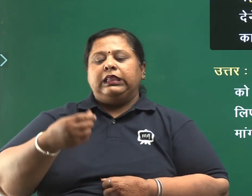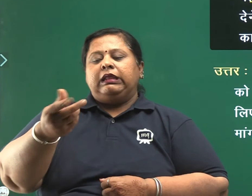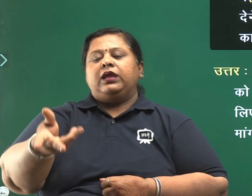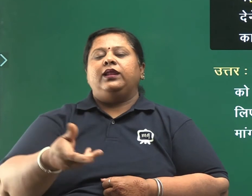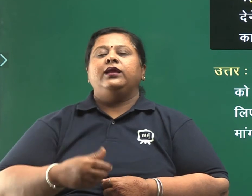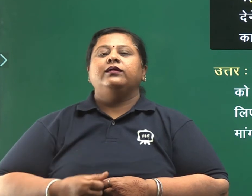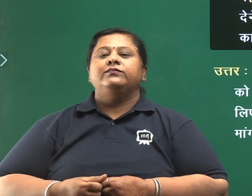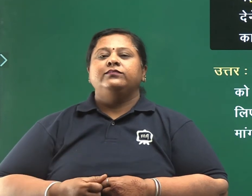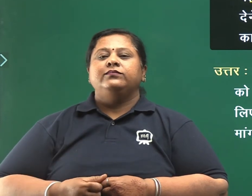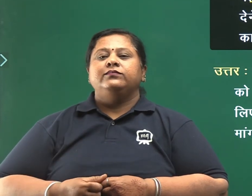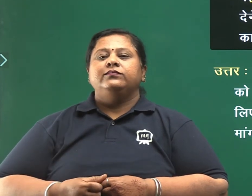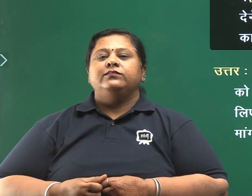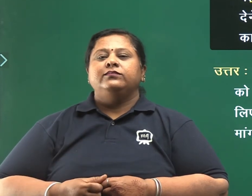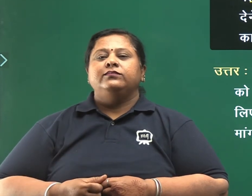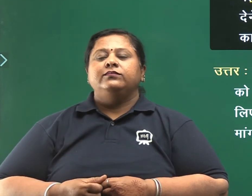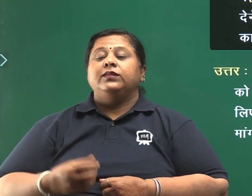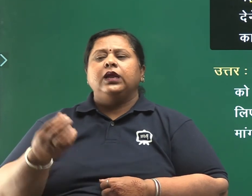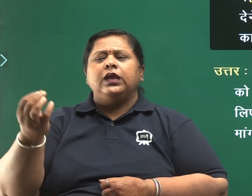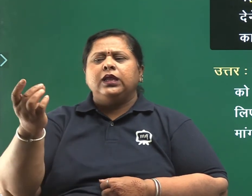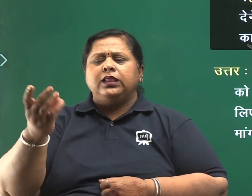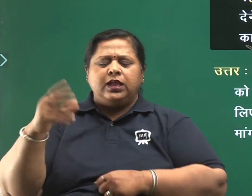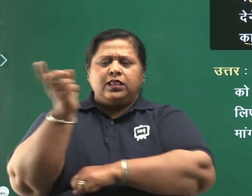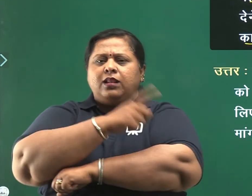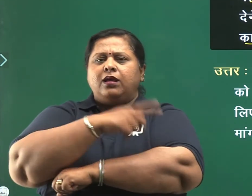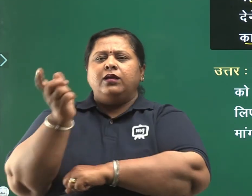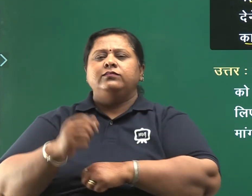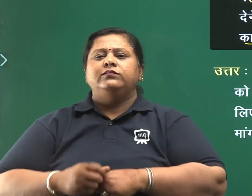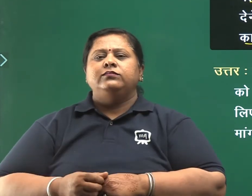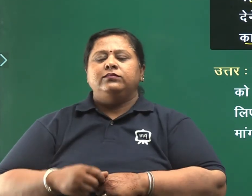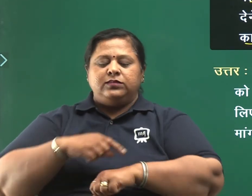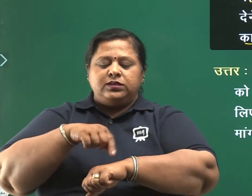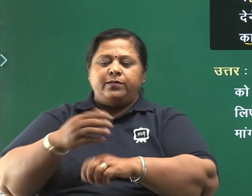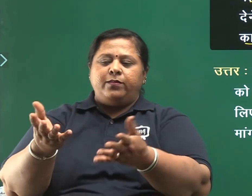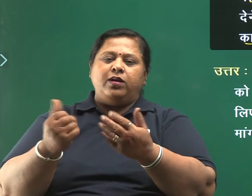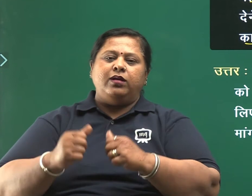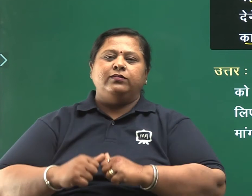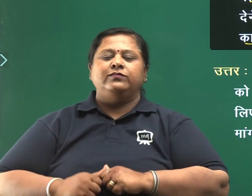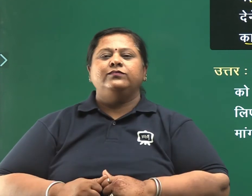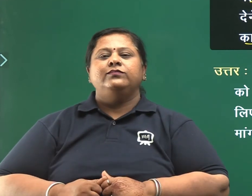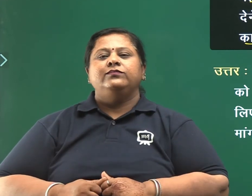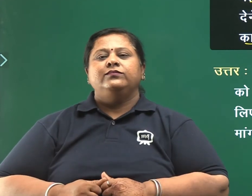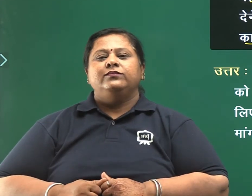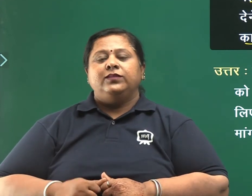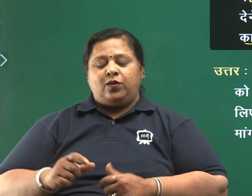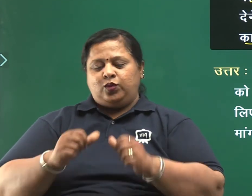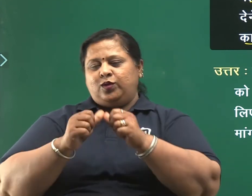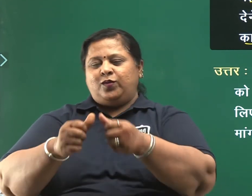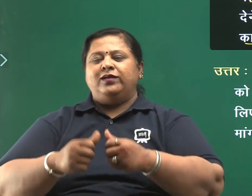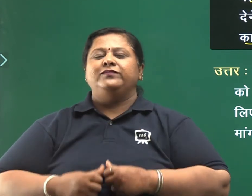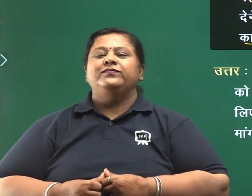देने के लिए कितने दिन का समय मांगा? उत्तर